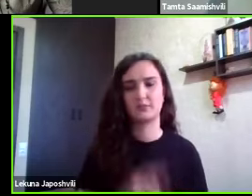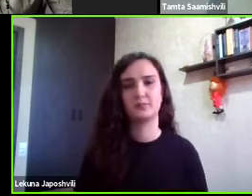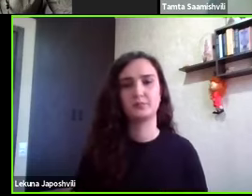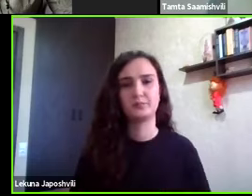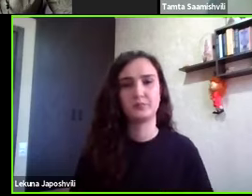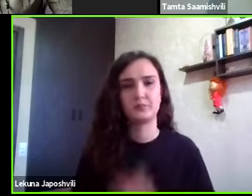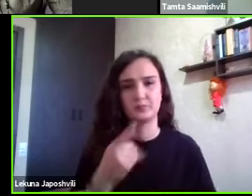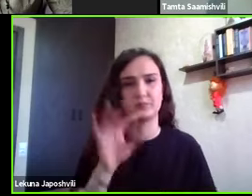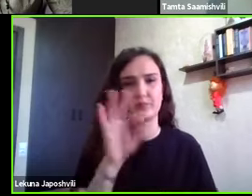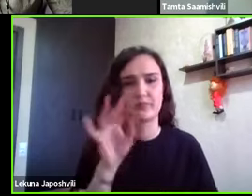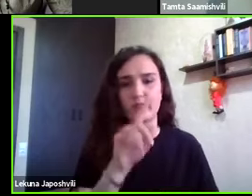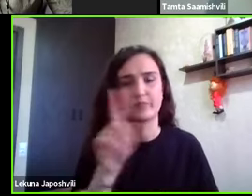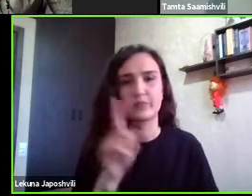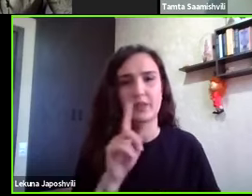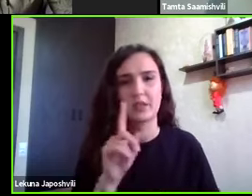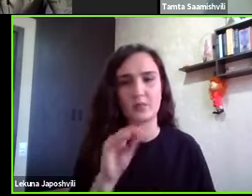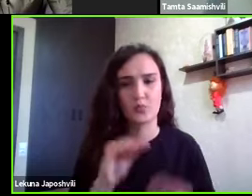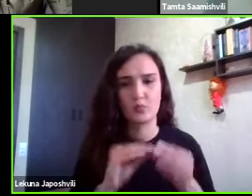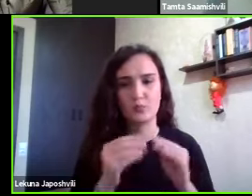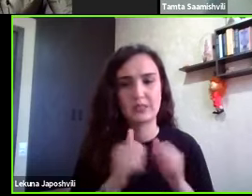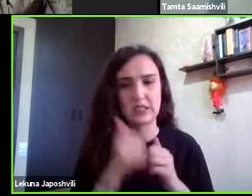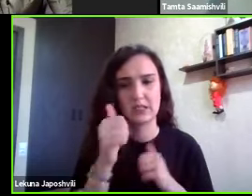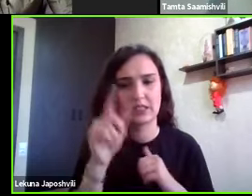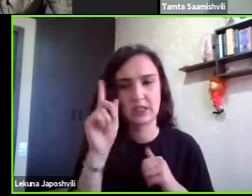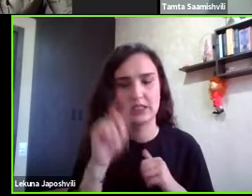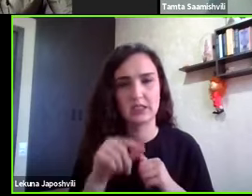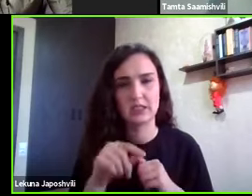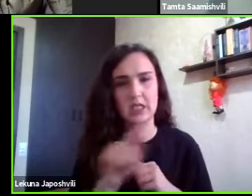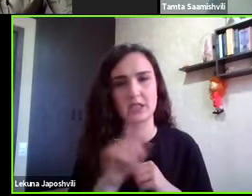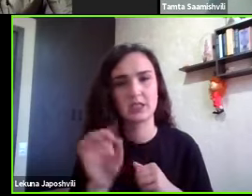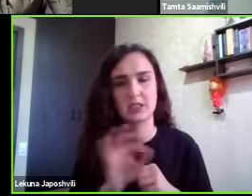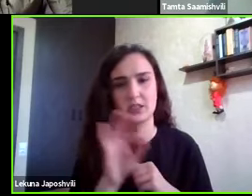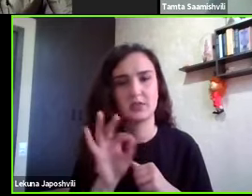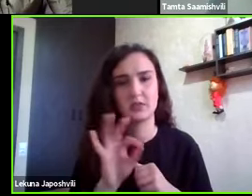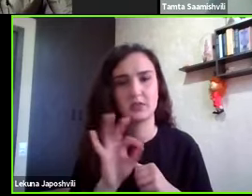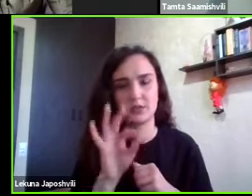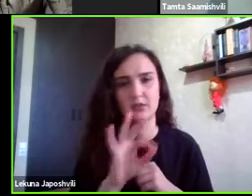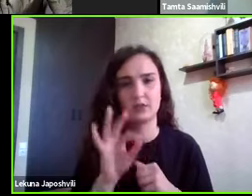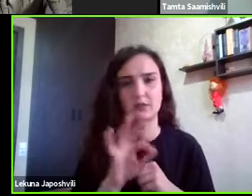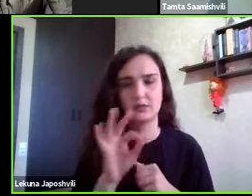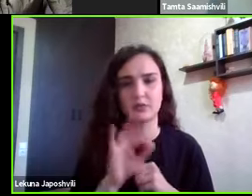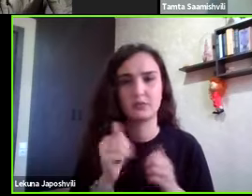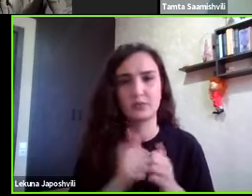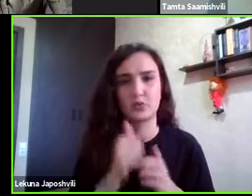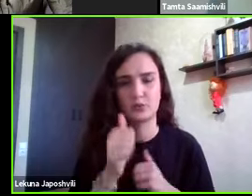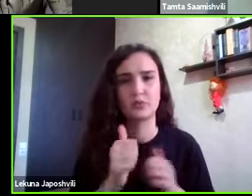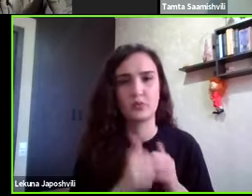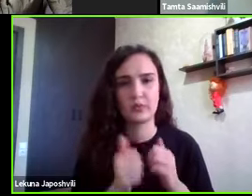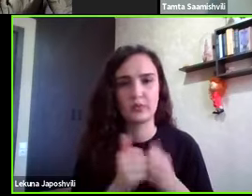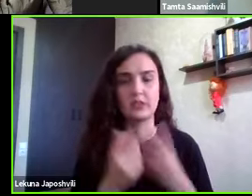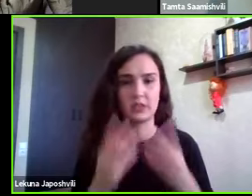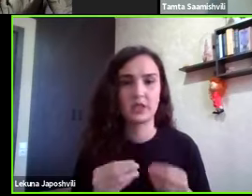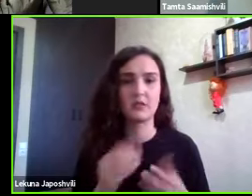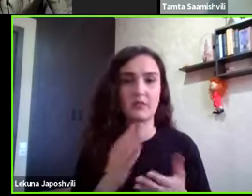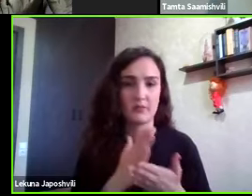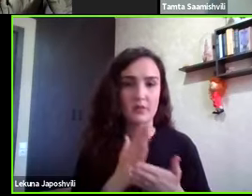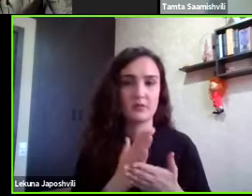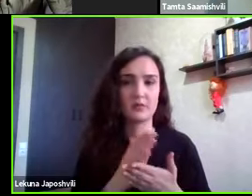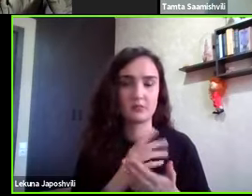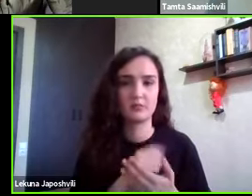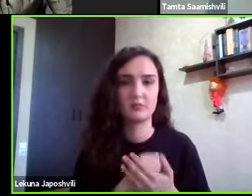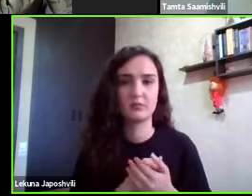ამასთან დაკავშირებით რამე პროგნოზი თუ არის ესეთი, რაზეც მეტნაკლებად პროგნოზებს კი ყოველდღიურად ვაწყდები ჩვენ